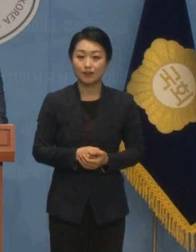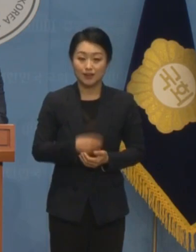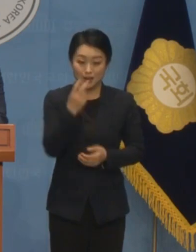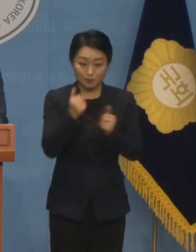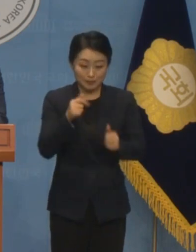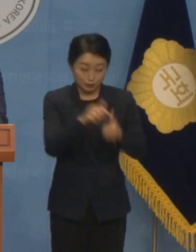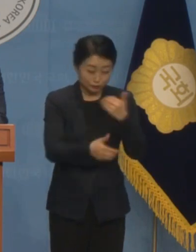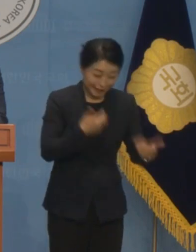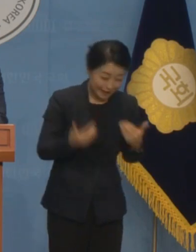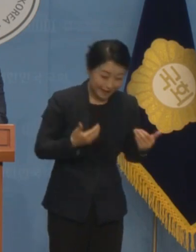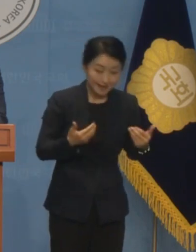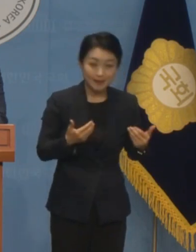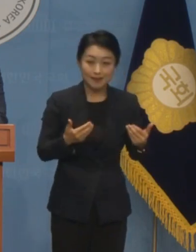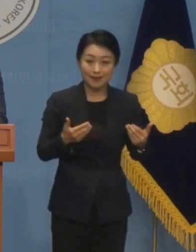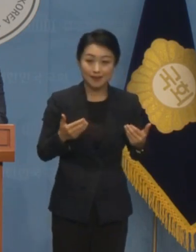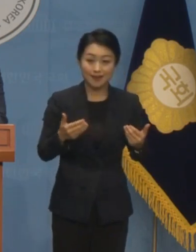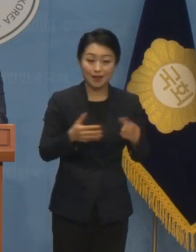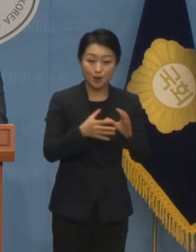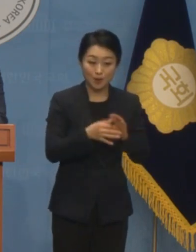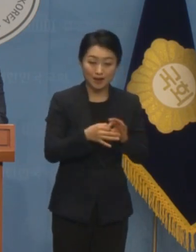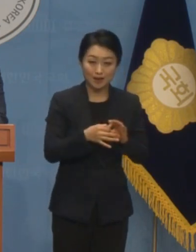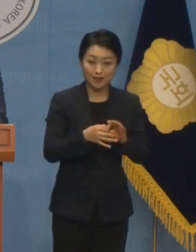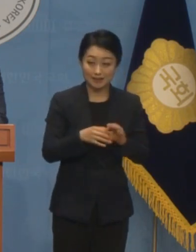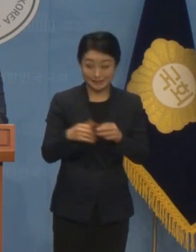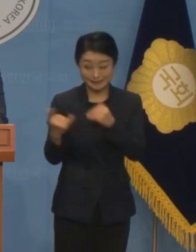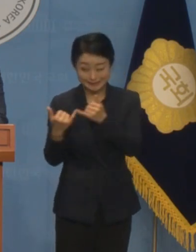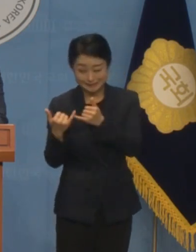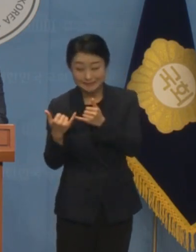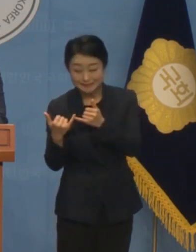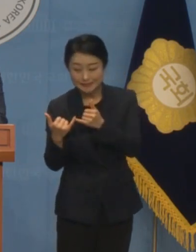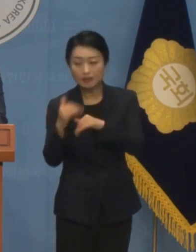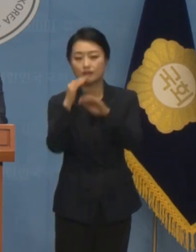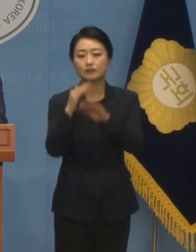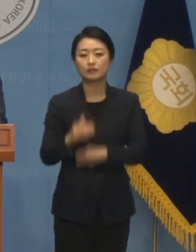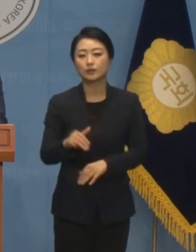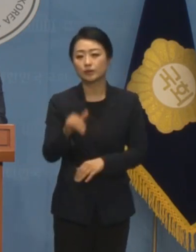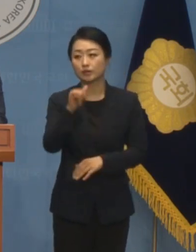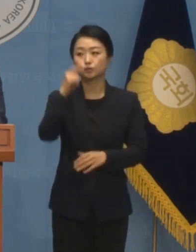이들과 통화를 시도했다는 의혹은 매우 충격적입니다.